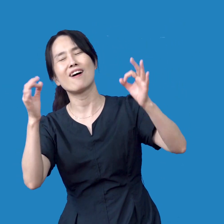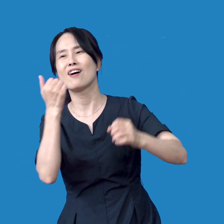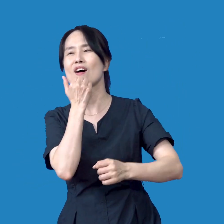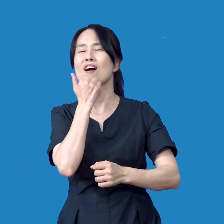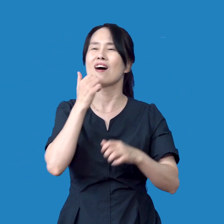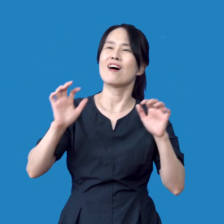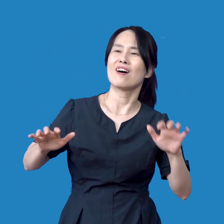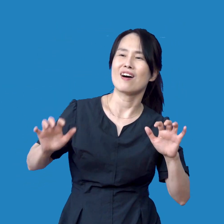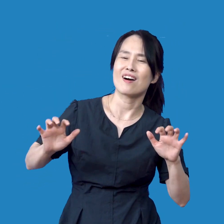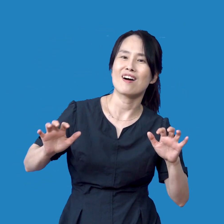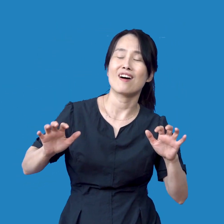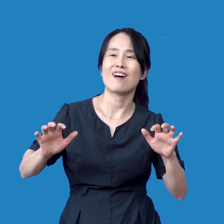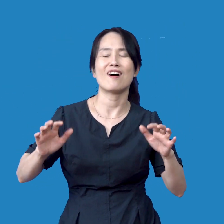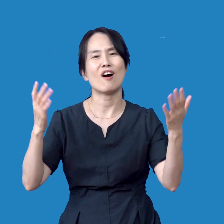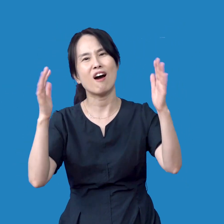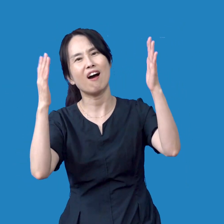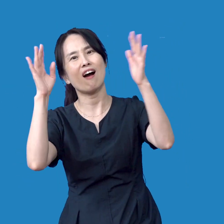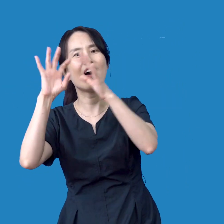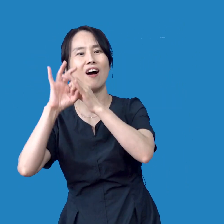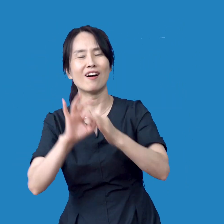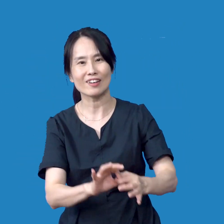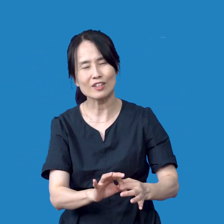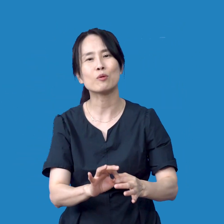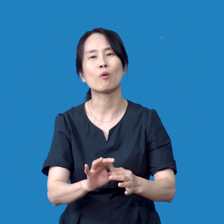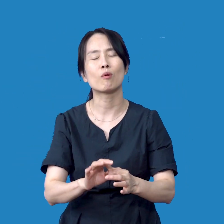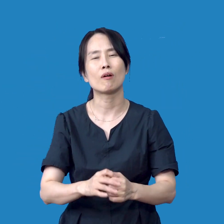웃음과 박수가 이어졌습니다.